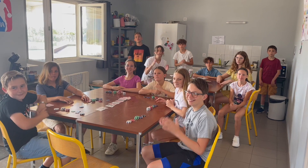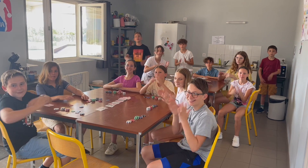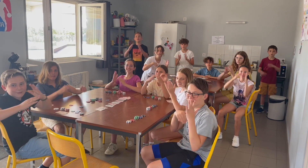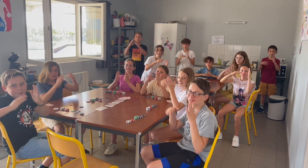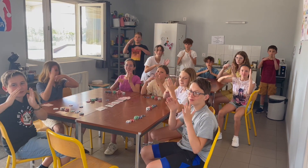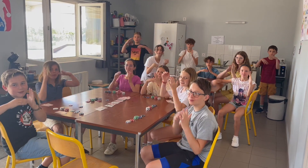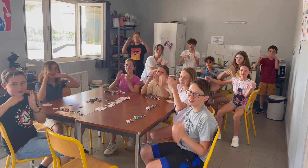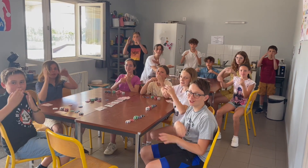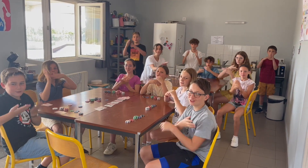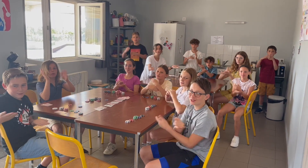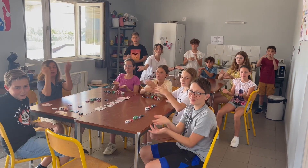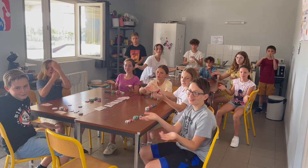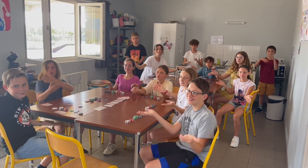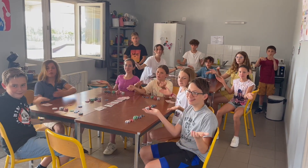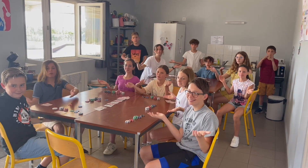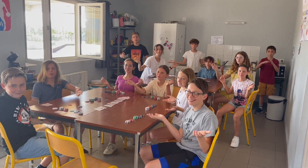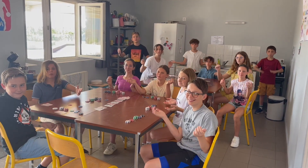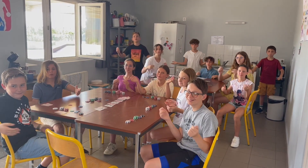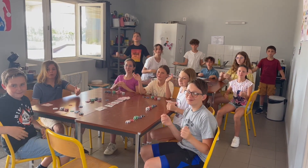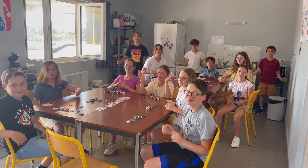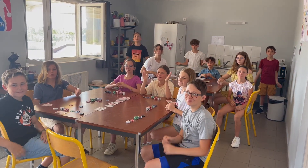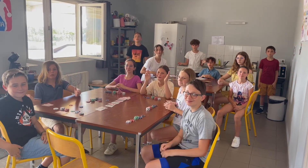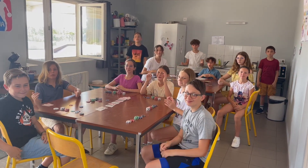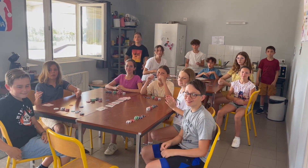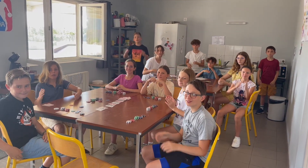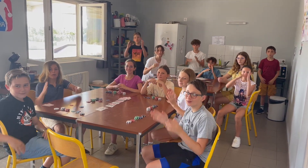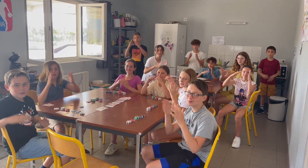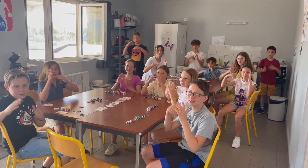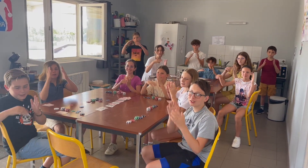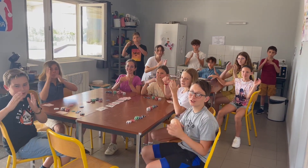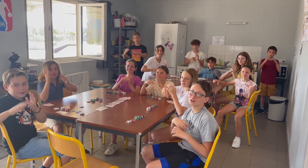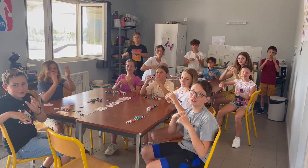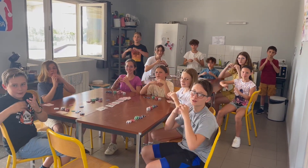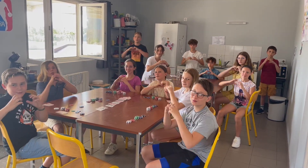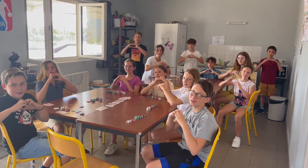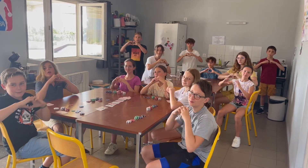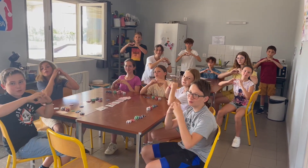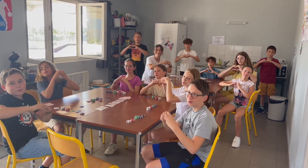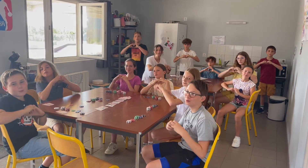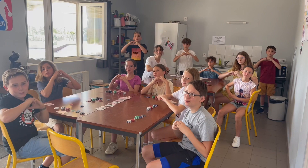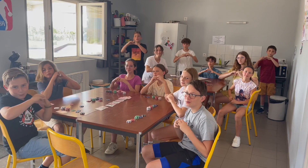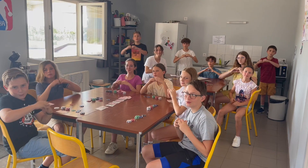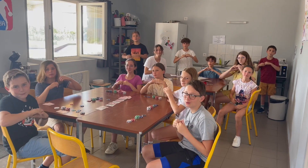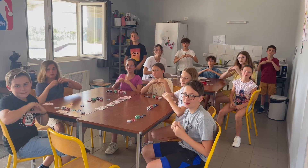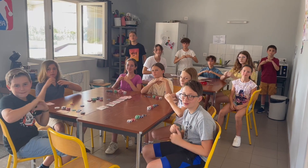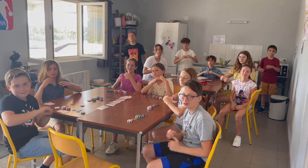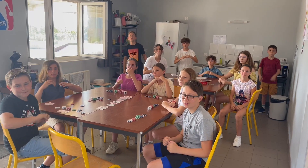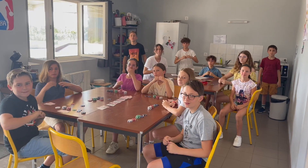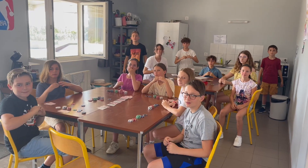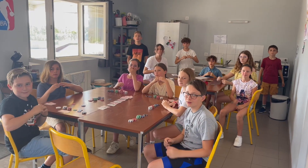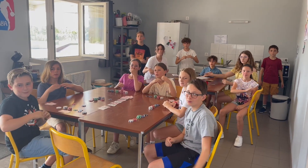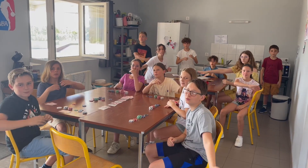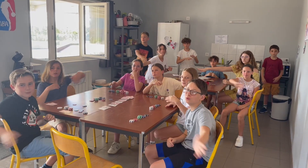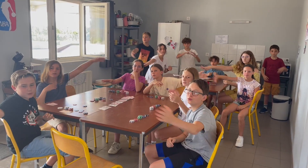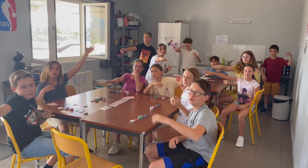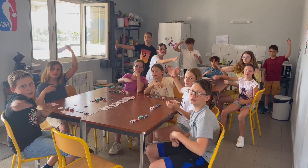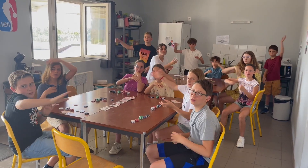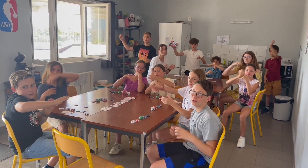C'est juste une petite chanson. Une petite chanson d'amour. Pour tous ceux qui